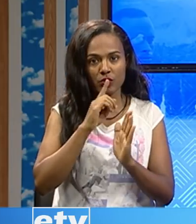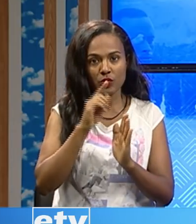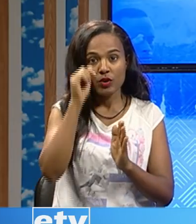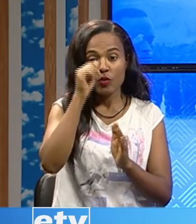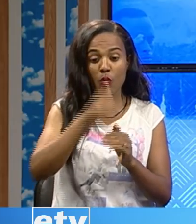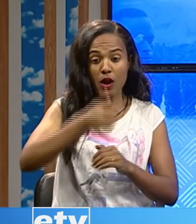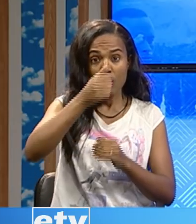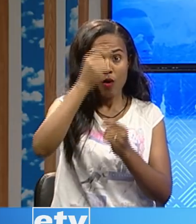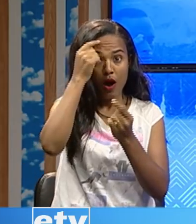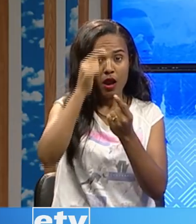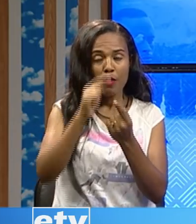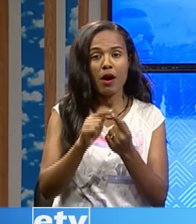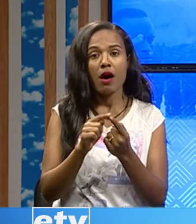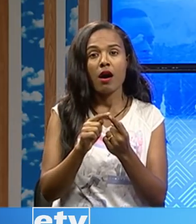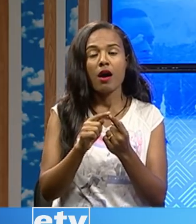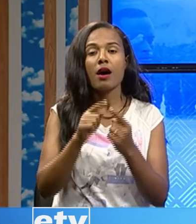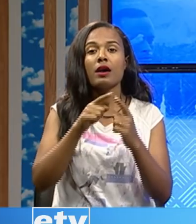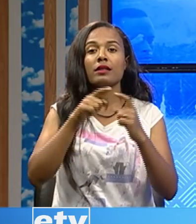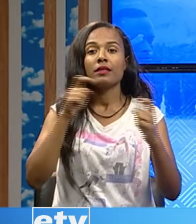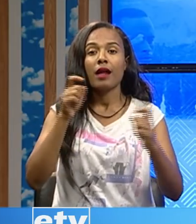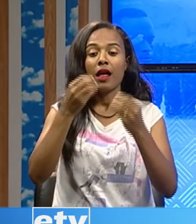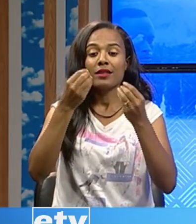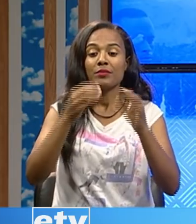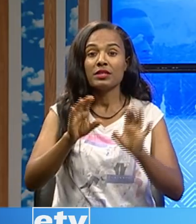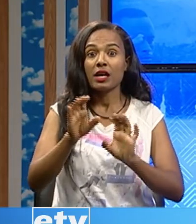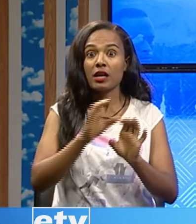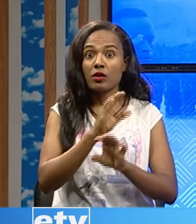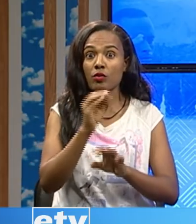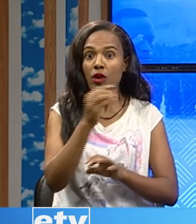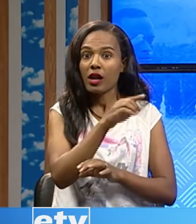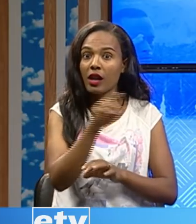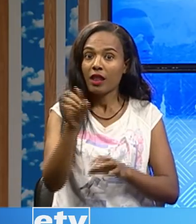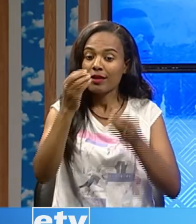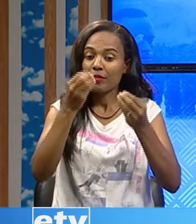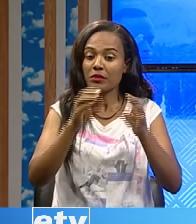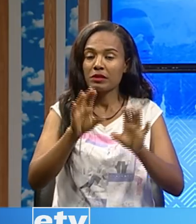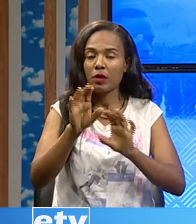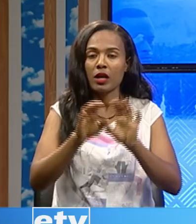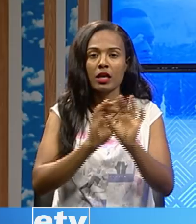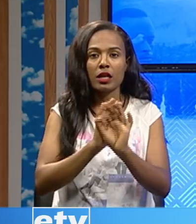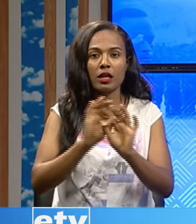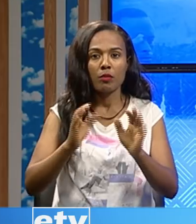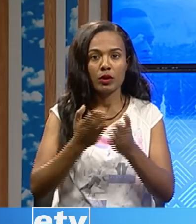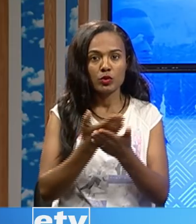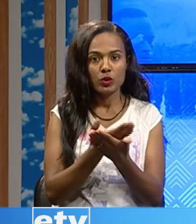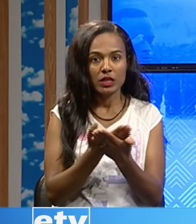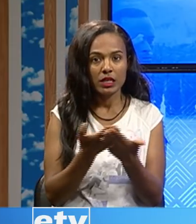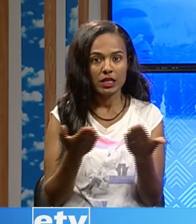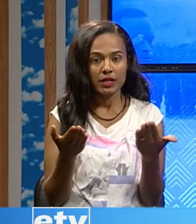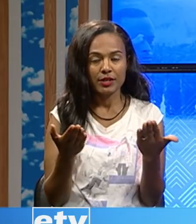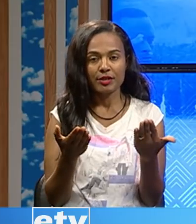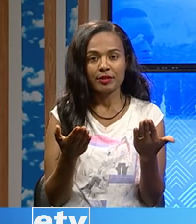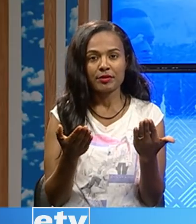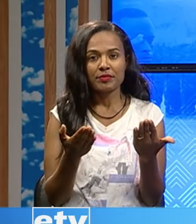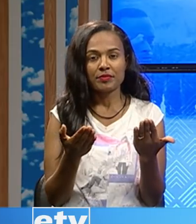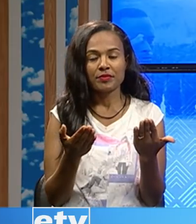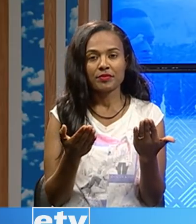ፖይንት ጠላት ሚስ ያደረገውና እናንተ ሚስ ማድረግ የሌለባችሁ ነገር